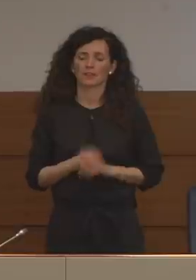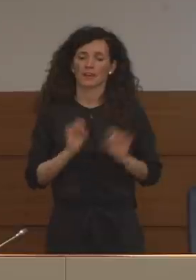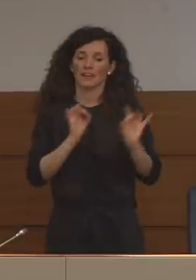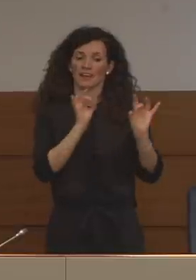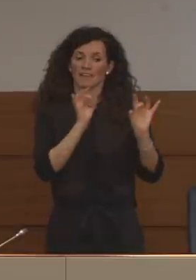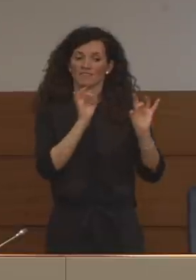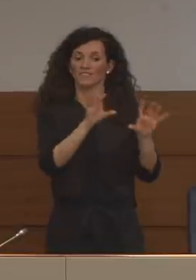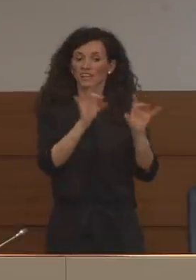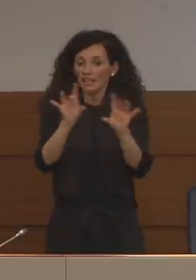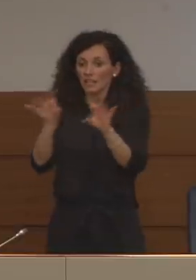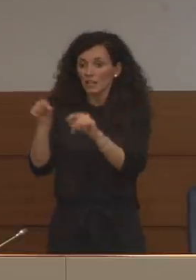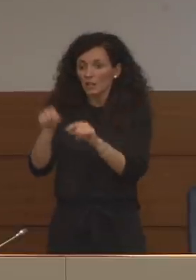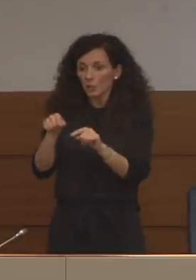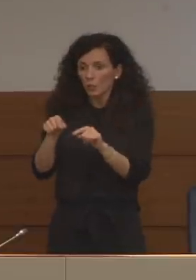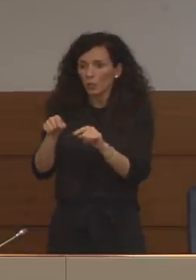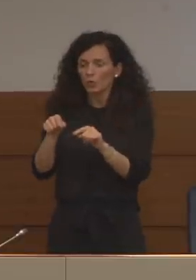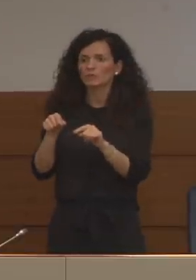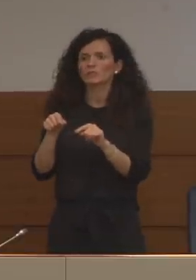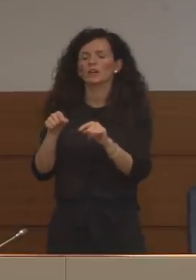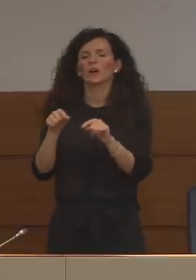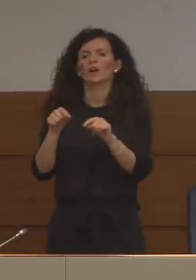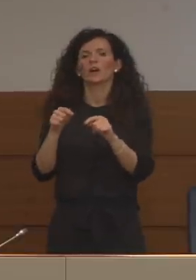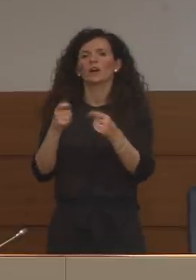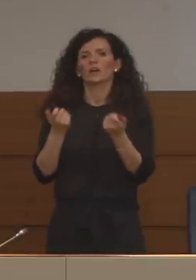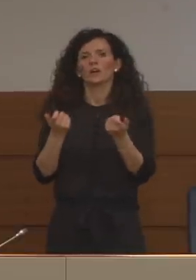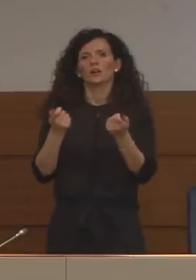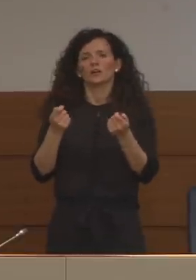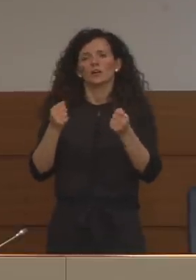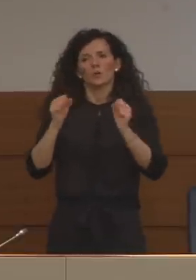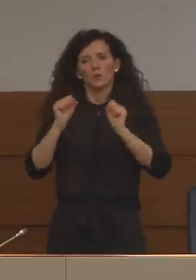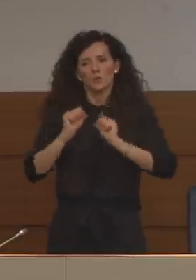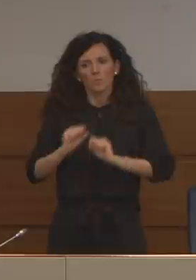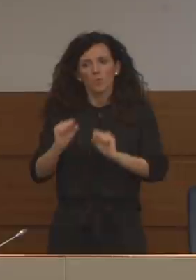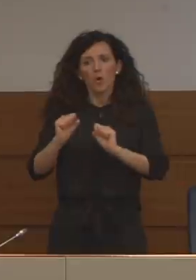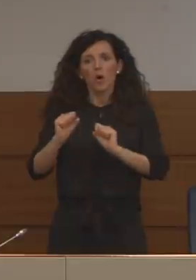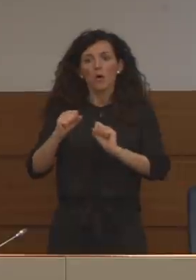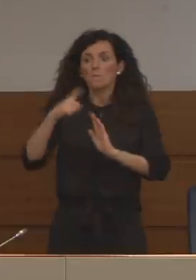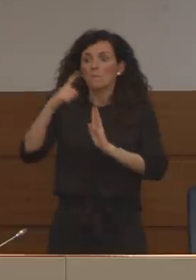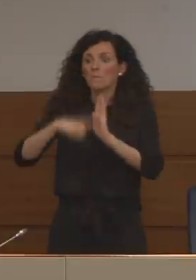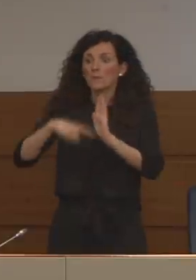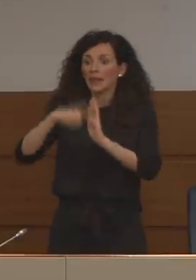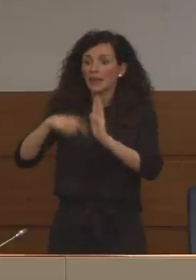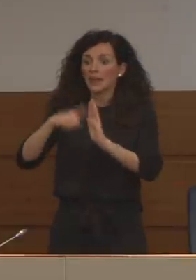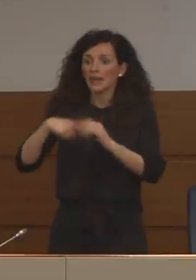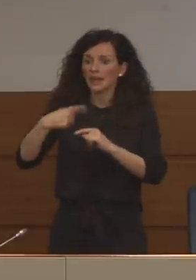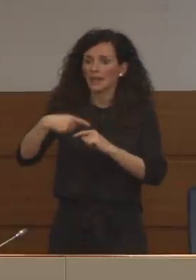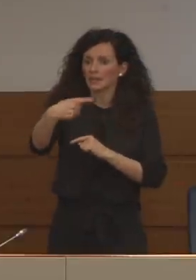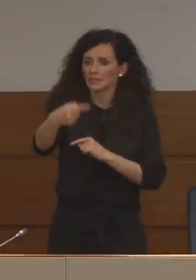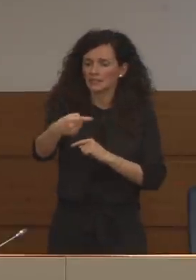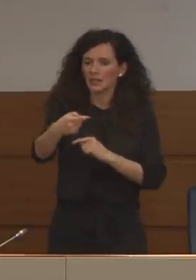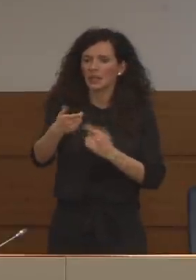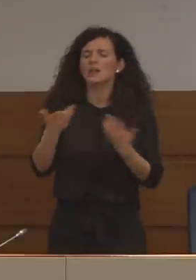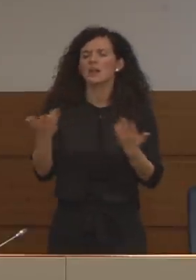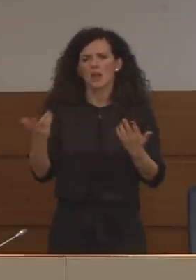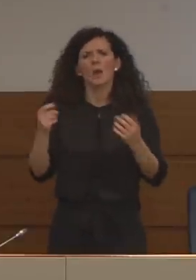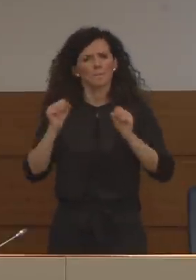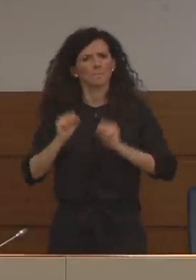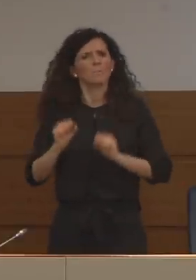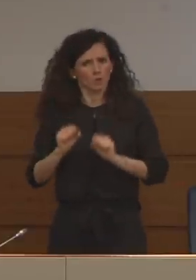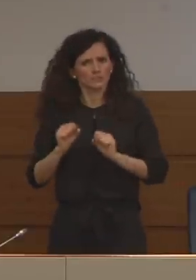fatto mantenersi anche per qualche mese è possibile ma